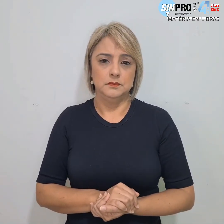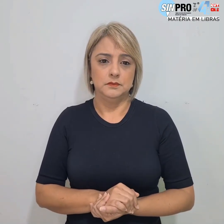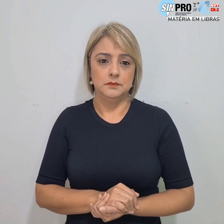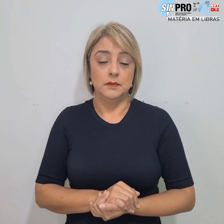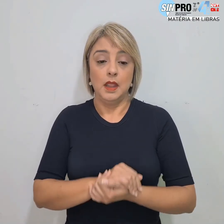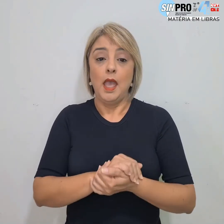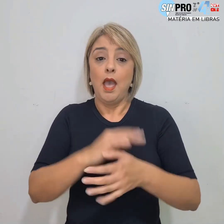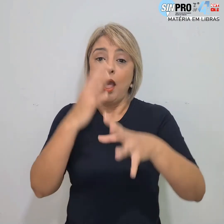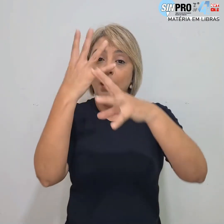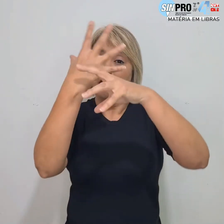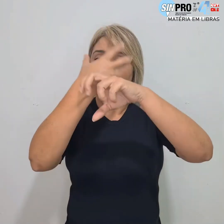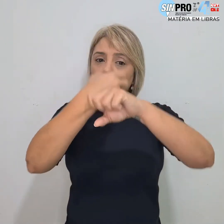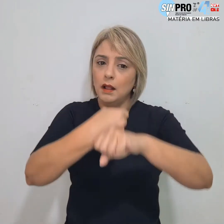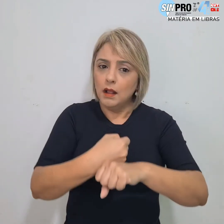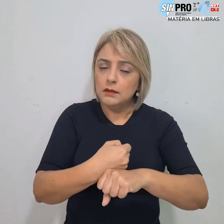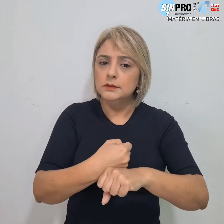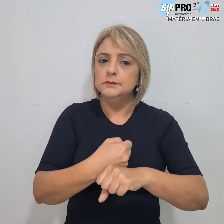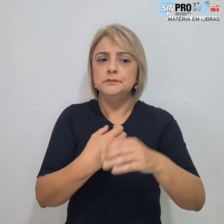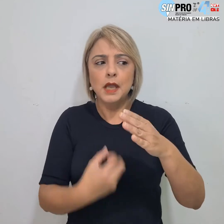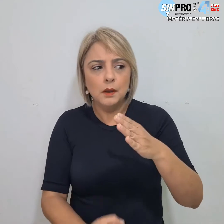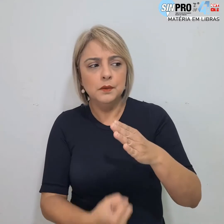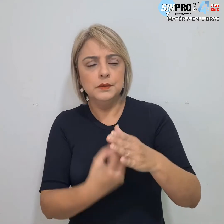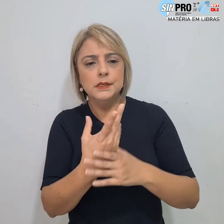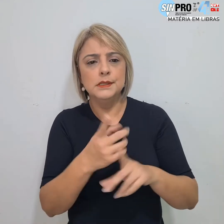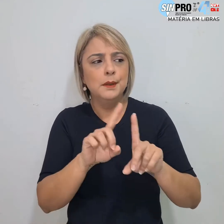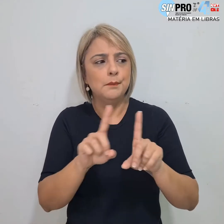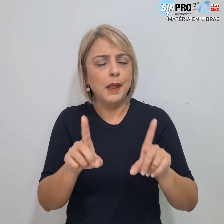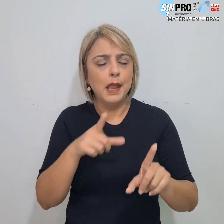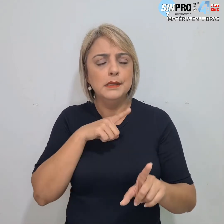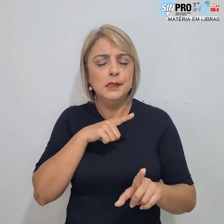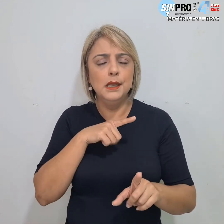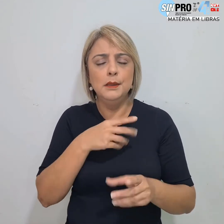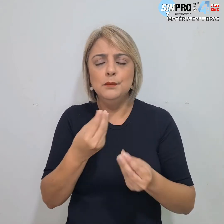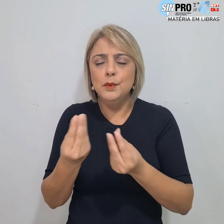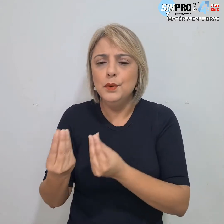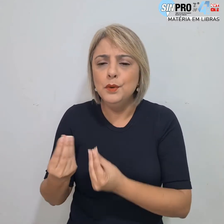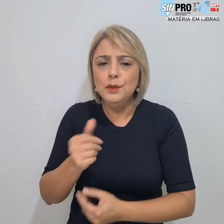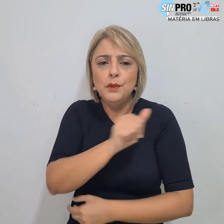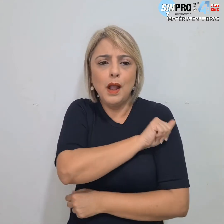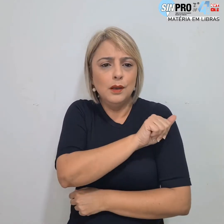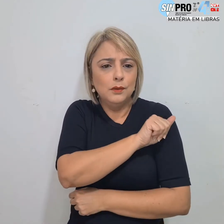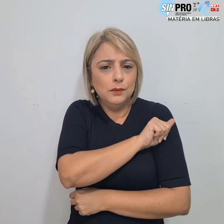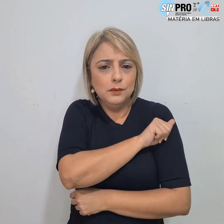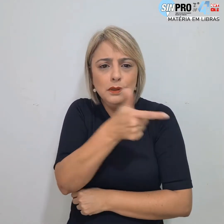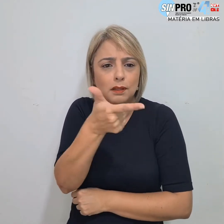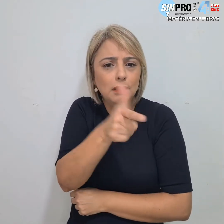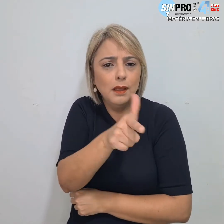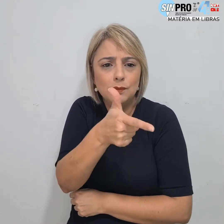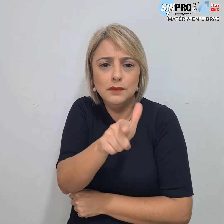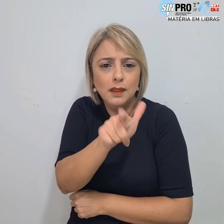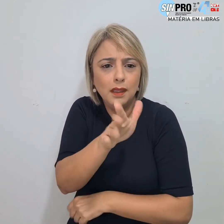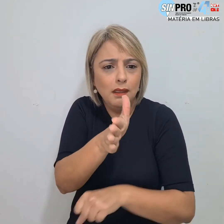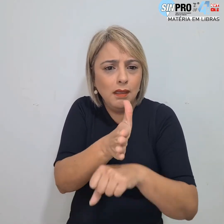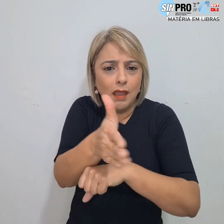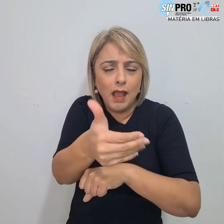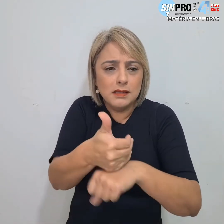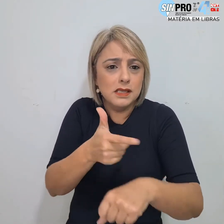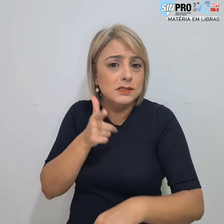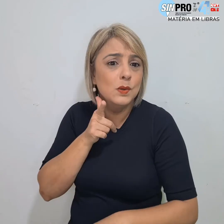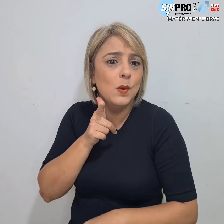As aulas remotas estão acontecendo, mas há uma parcela muito grande de estudantes que não está conseguindo